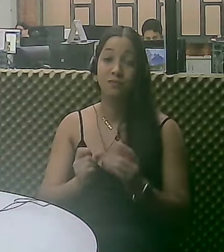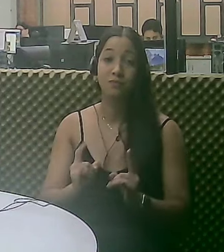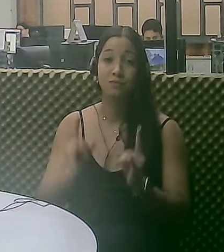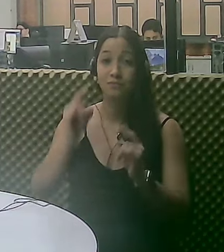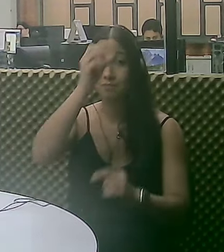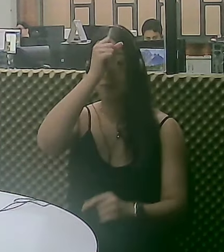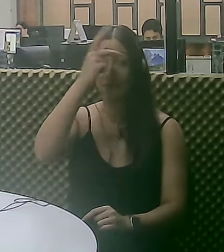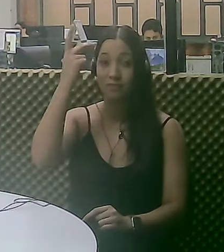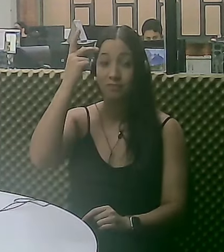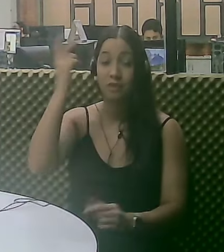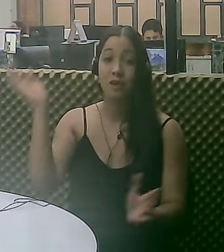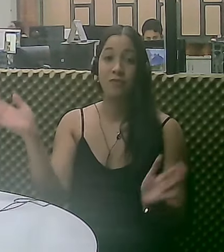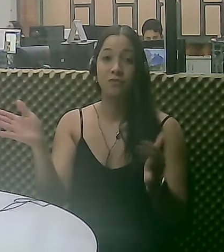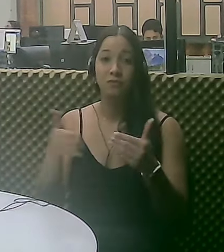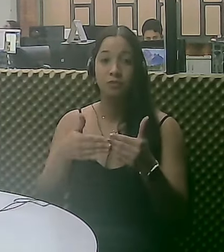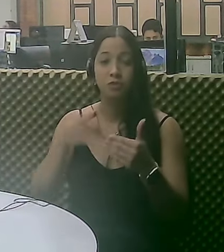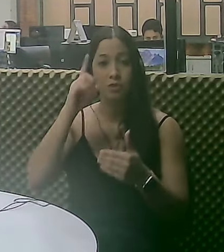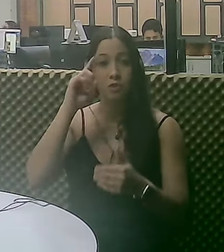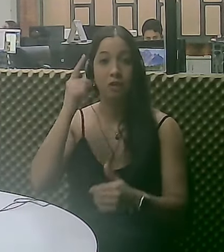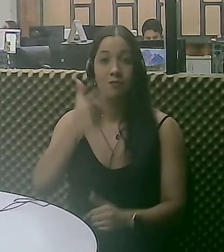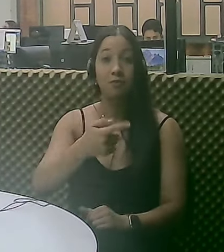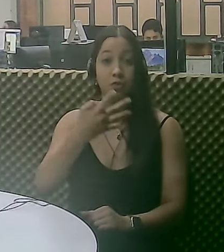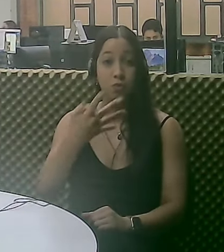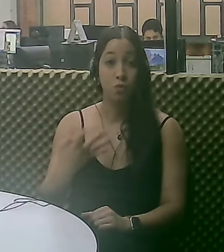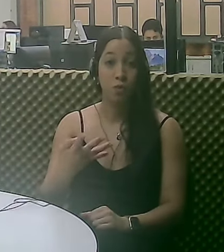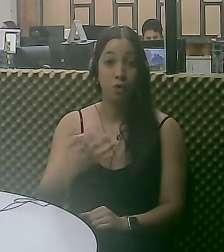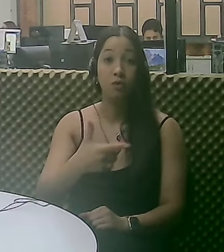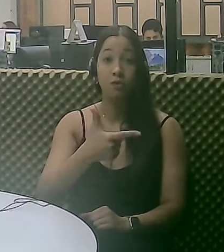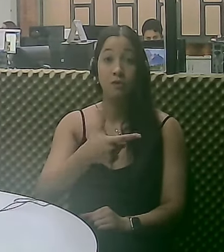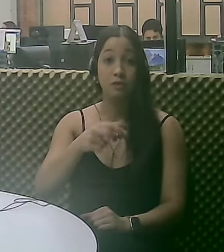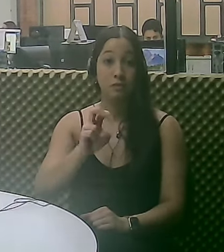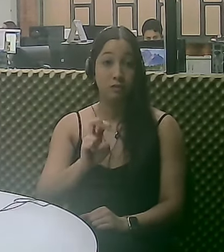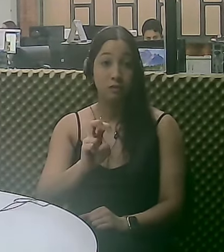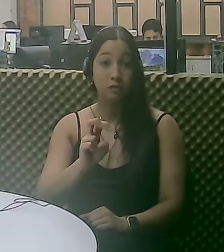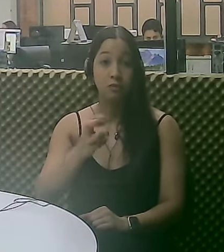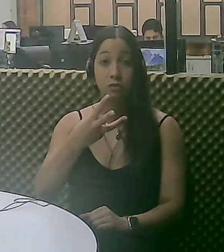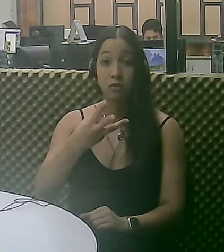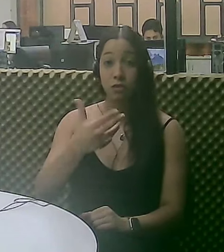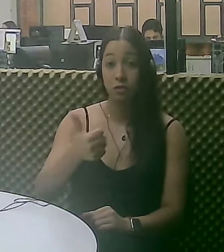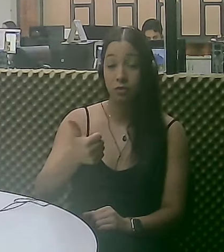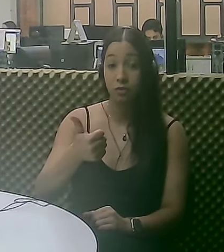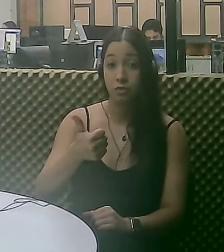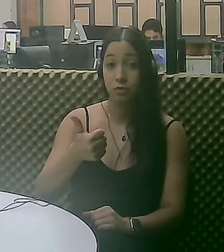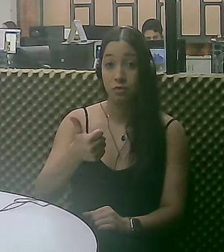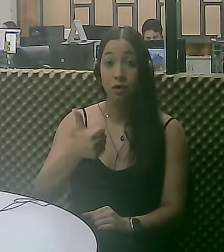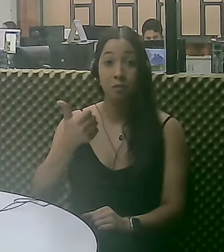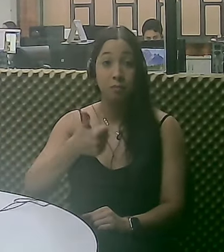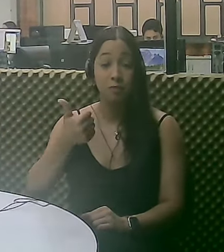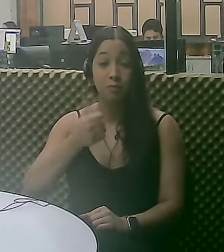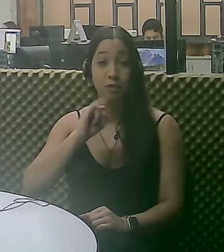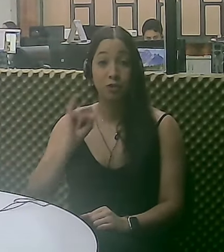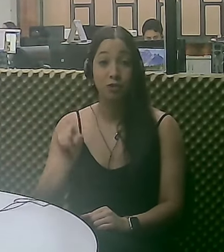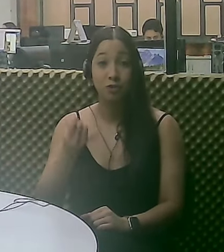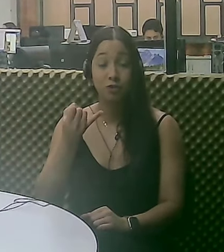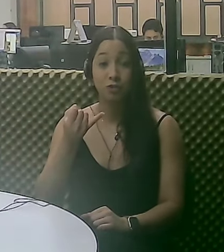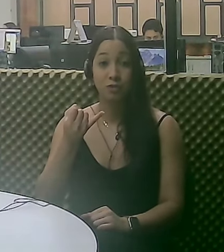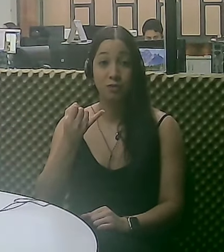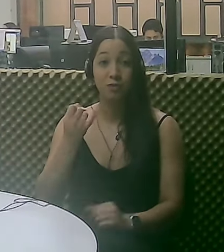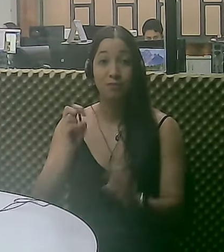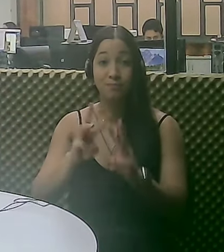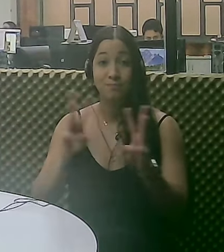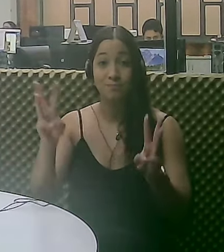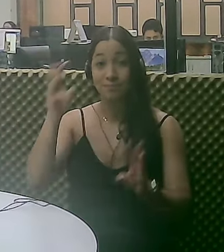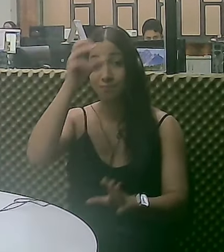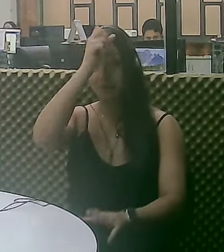administrativo estará fechado nos dias 24, 25, 31 de dezembro e 1º de janeiro. No portal